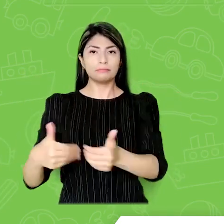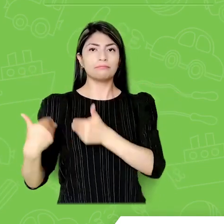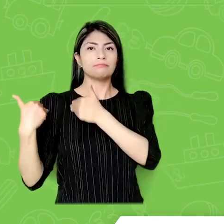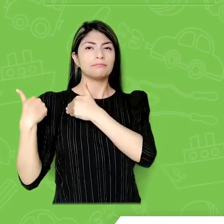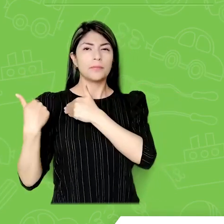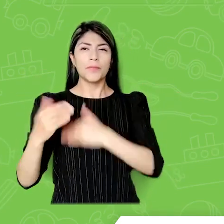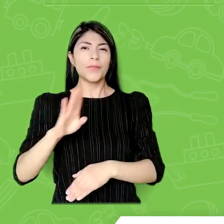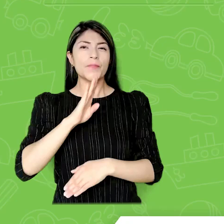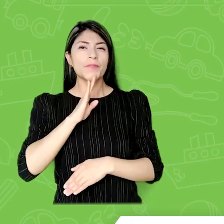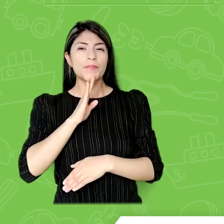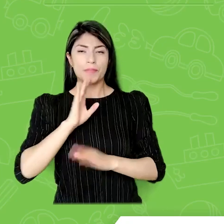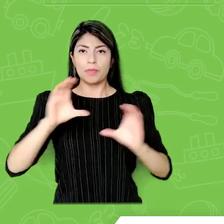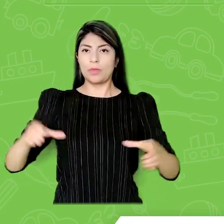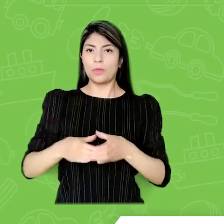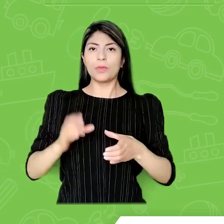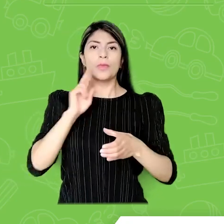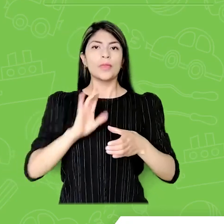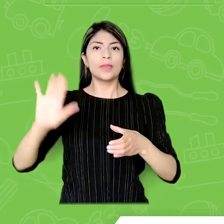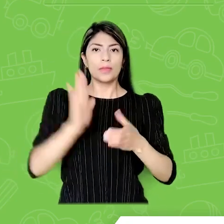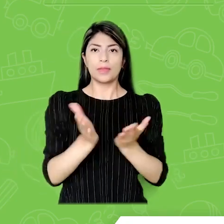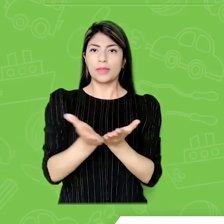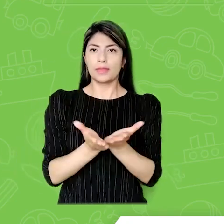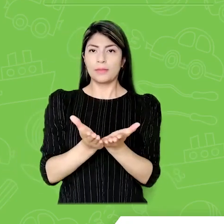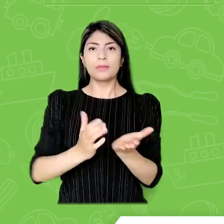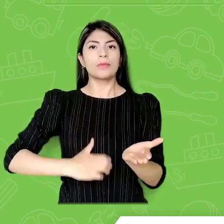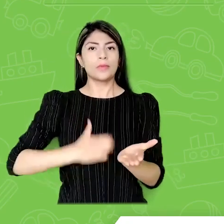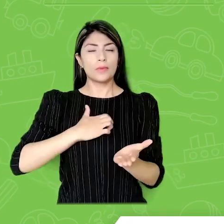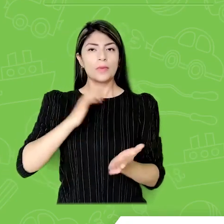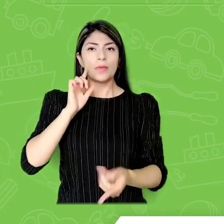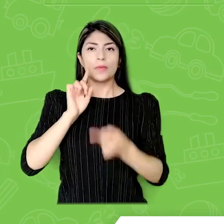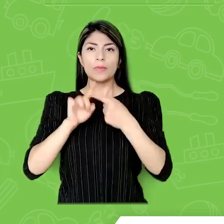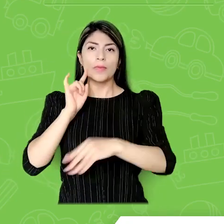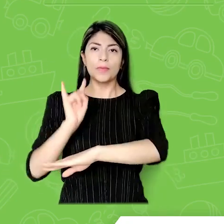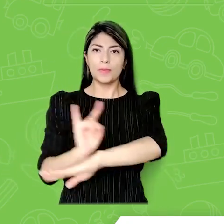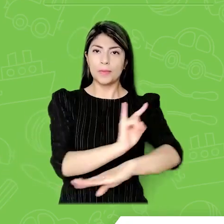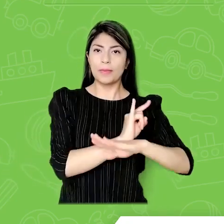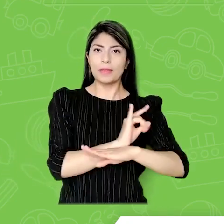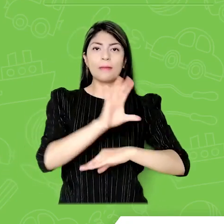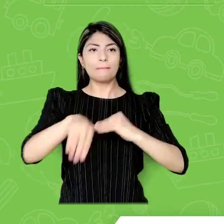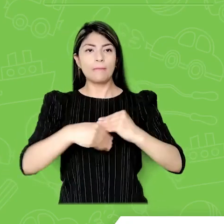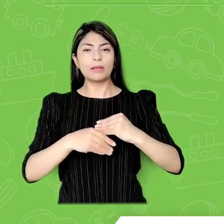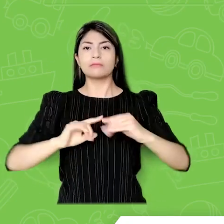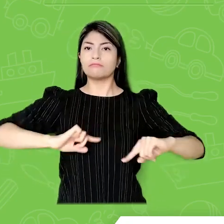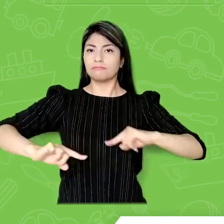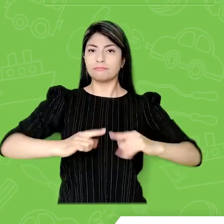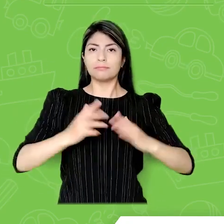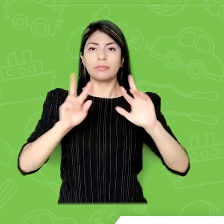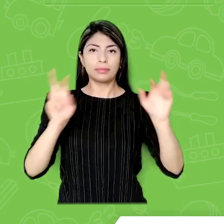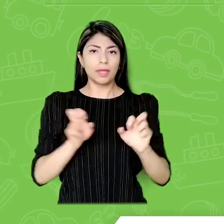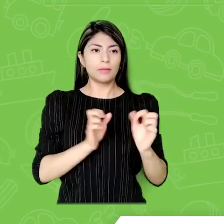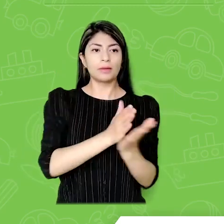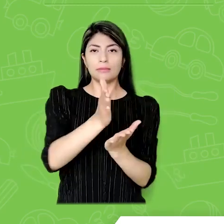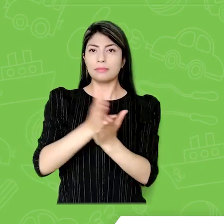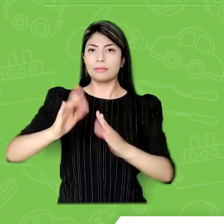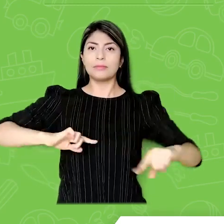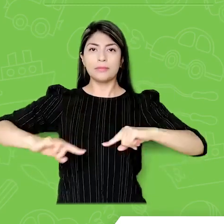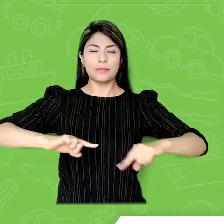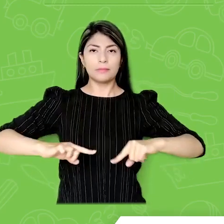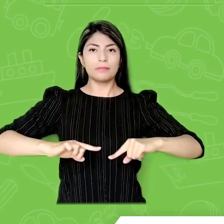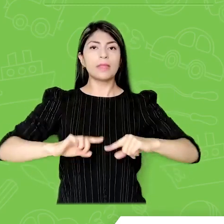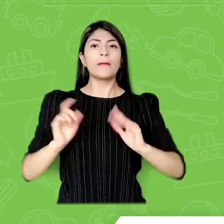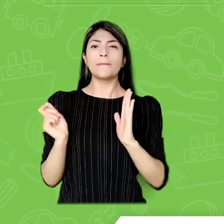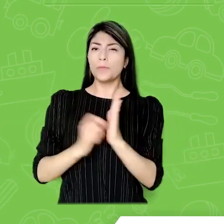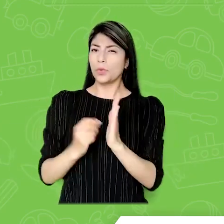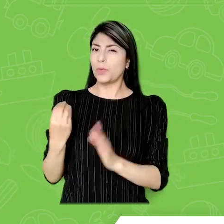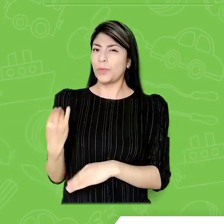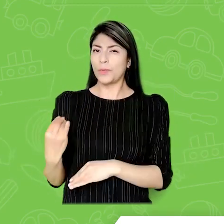del Servicio Civil responsable de la administración y vigilancia de las carreras de los servidores públicos, excepción hecha de